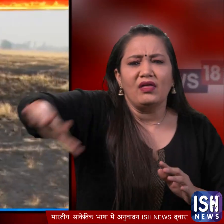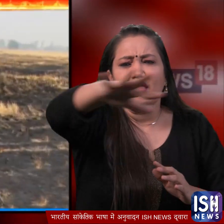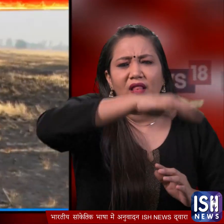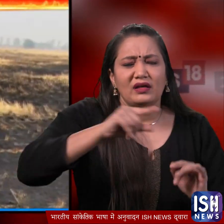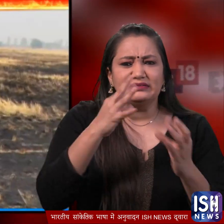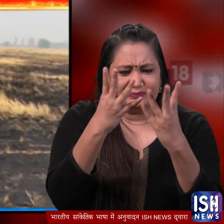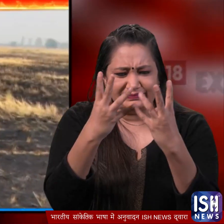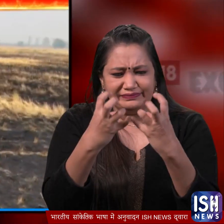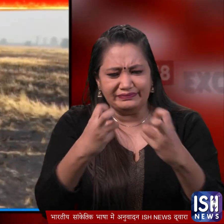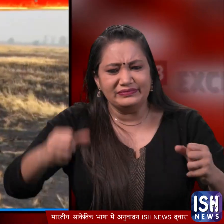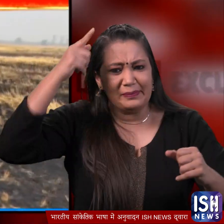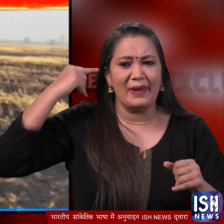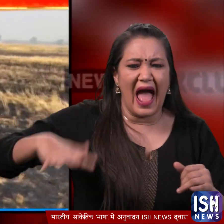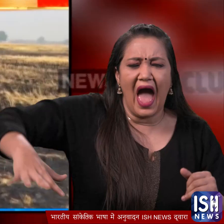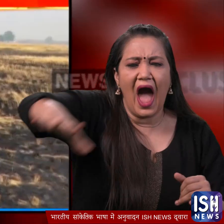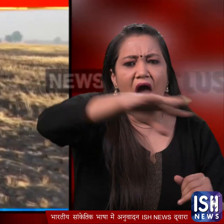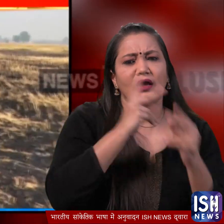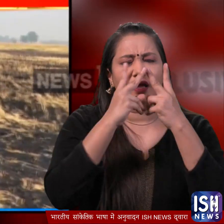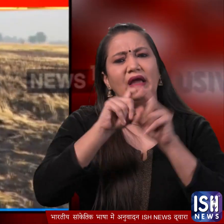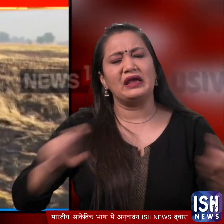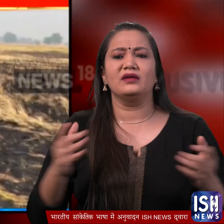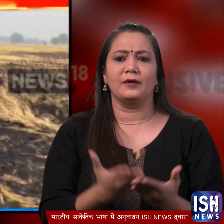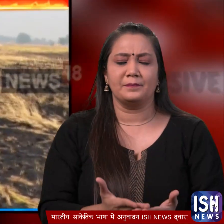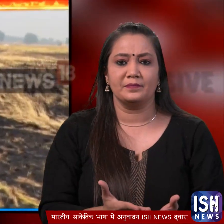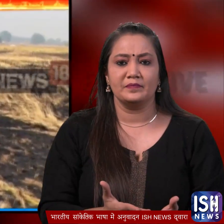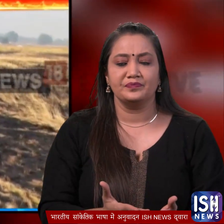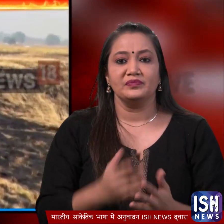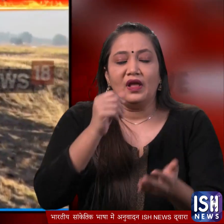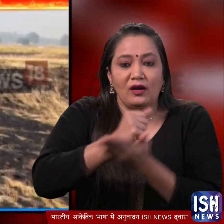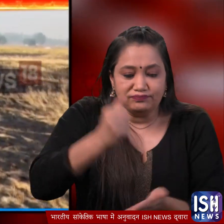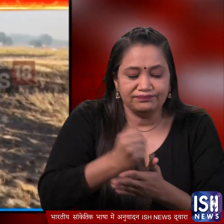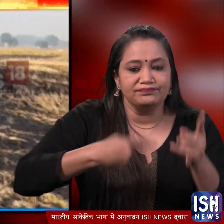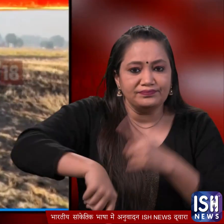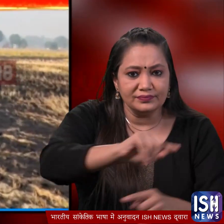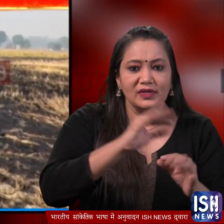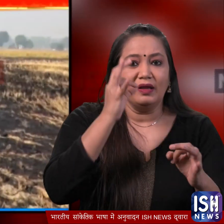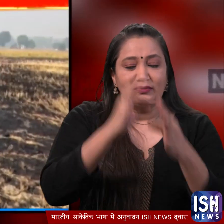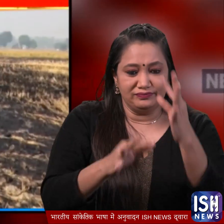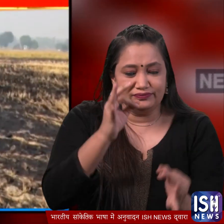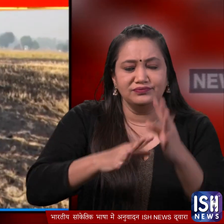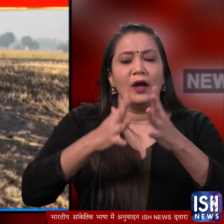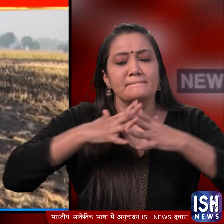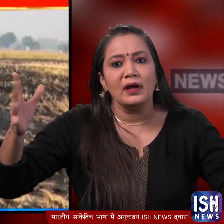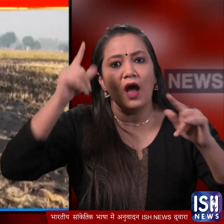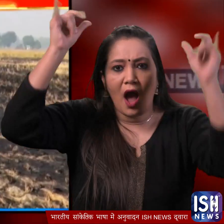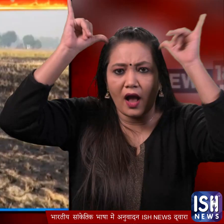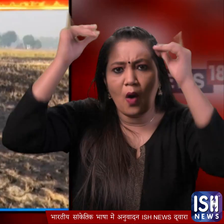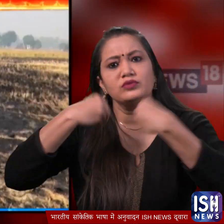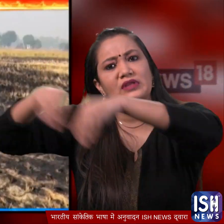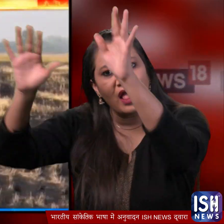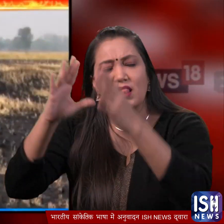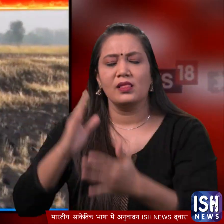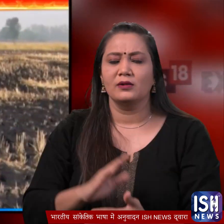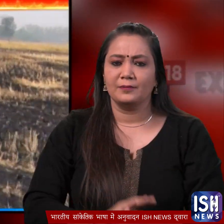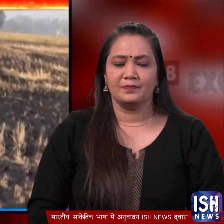खेतों में राख हो चुकी काली पराली साफ दिखाई दी। ये हाल तब है जब किसानों ने दावा किया कि वो पराली का बड़ा हिस्सा गौशालाओं को बेच देते